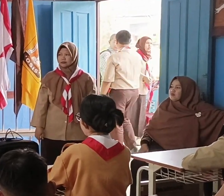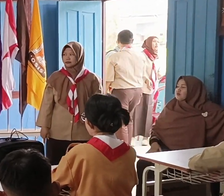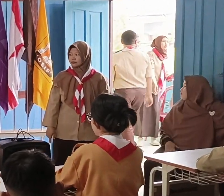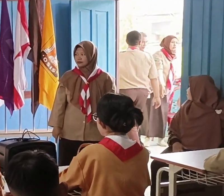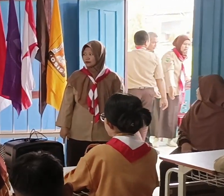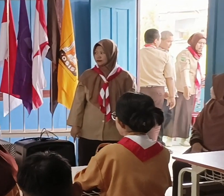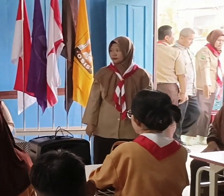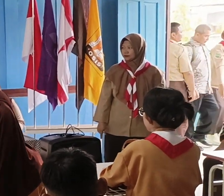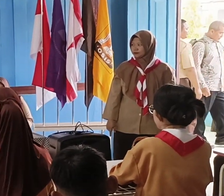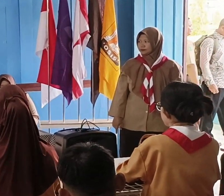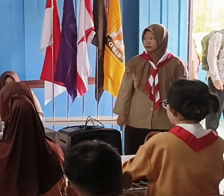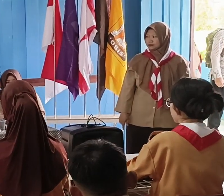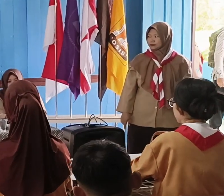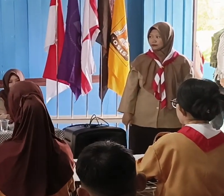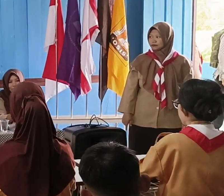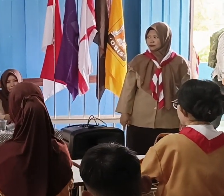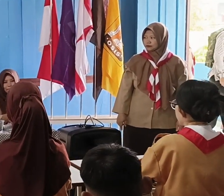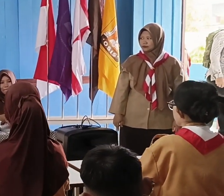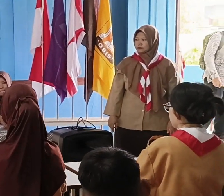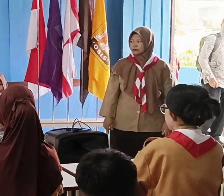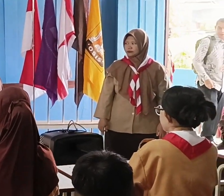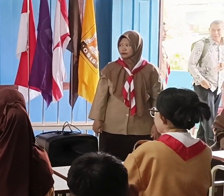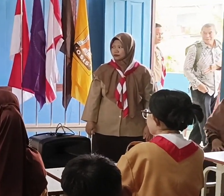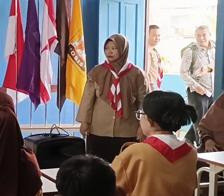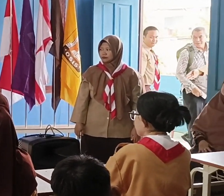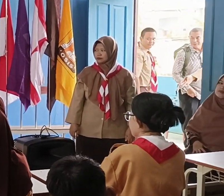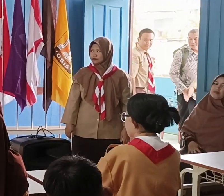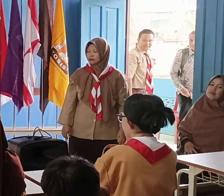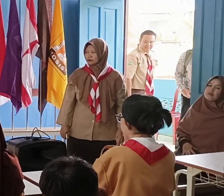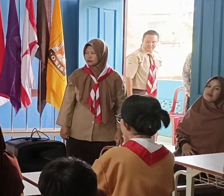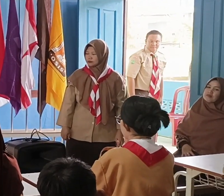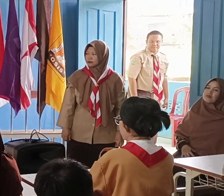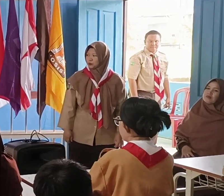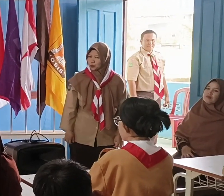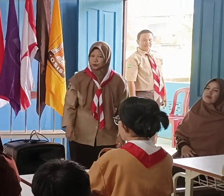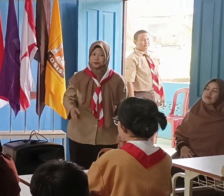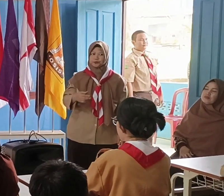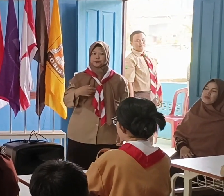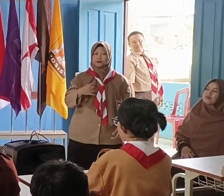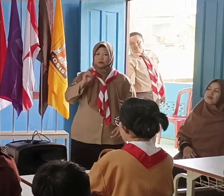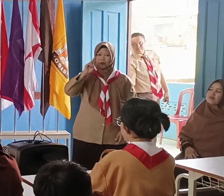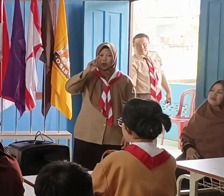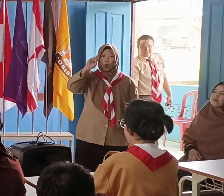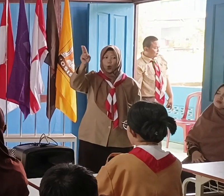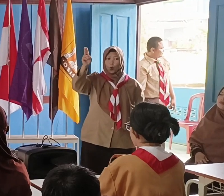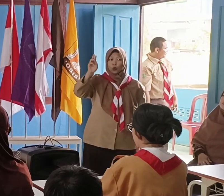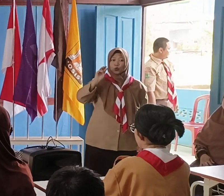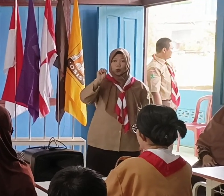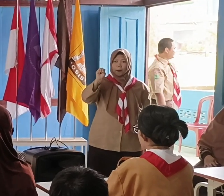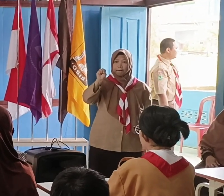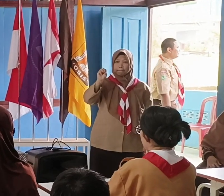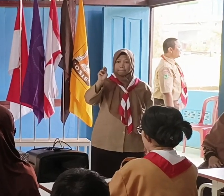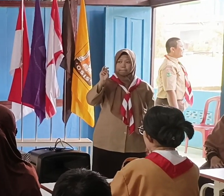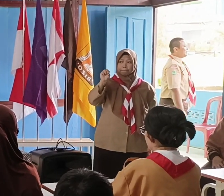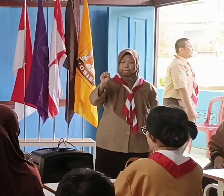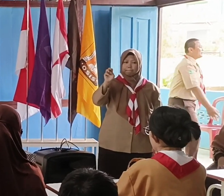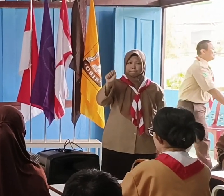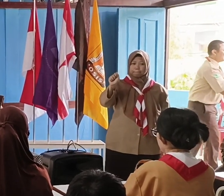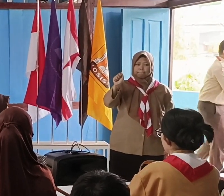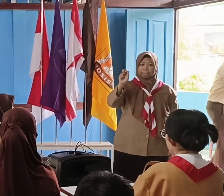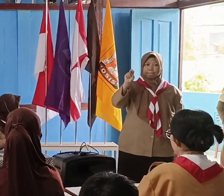suatu kebanggaan, suatu kebanggaan. Bukan hanya untuk prestasi saja, tapi kalau mereka sudah bisa hidup mandiri, sudah bisa sendiri